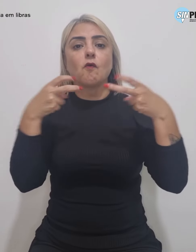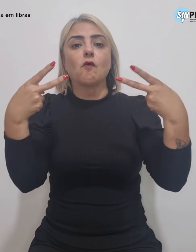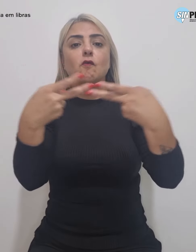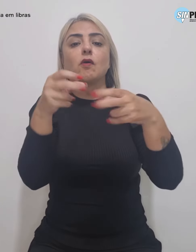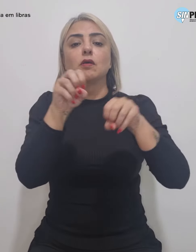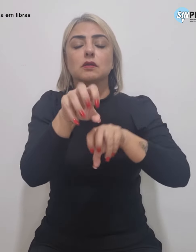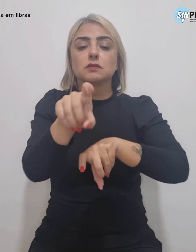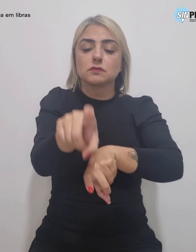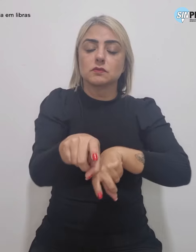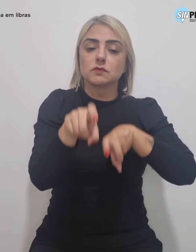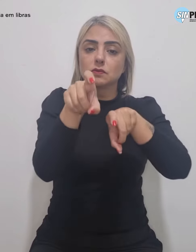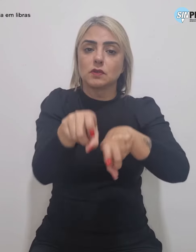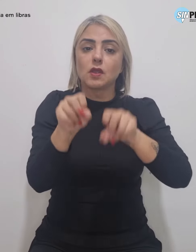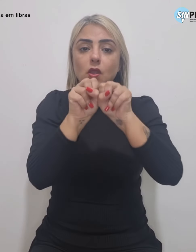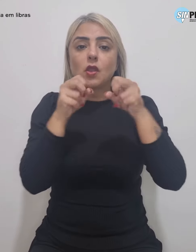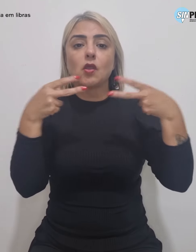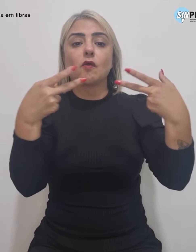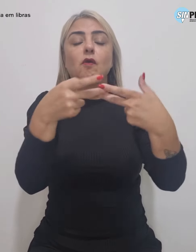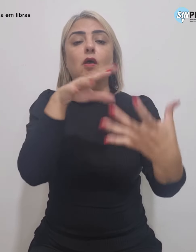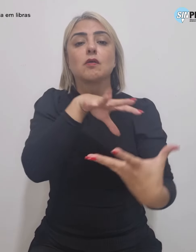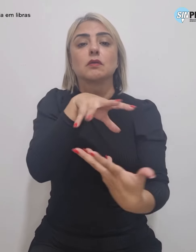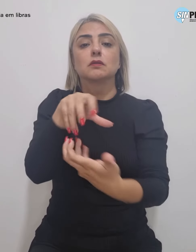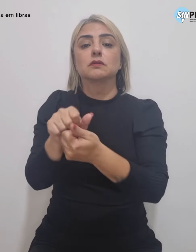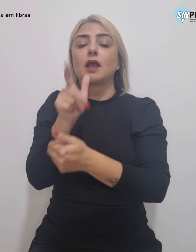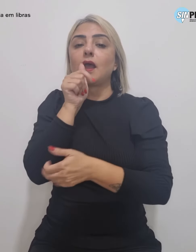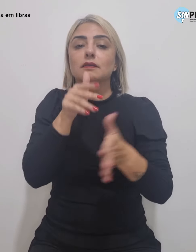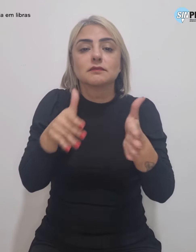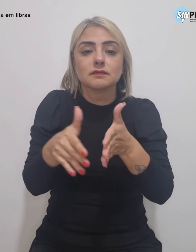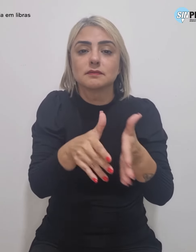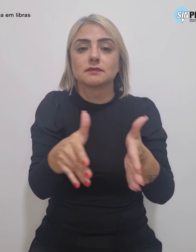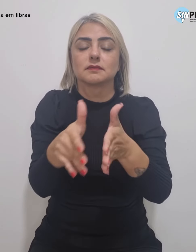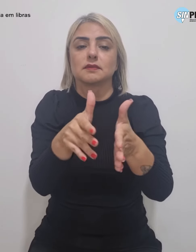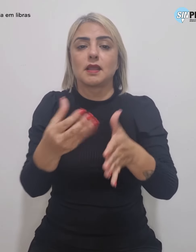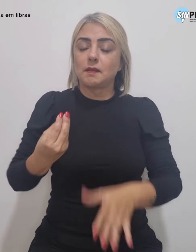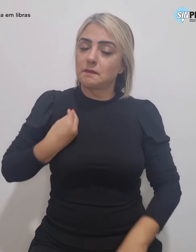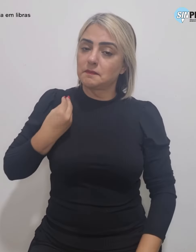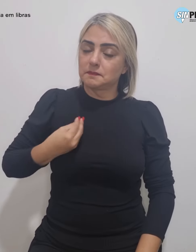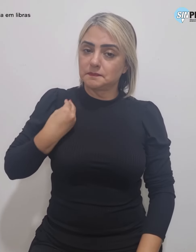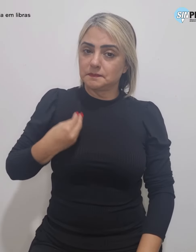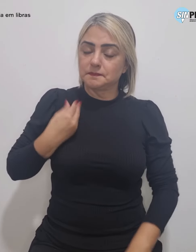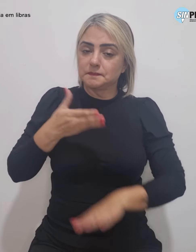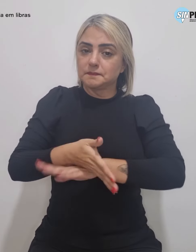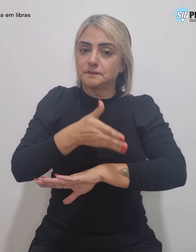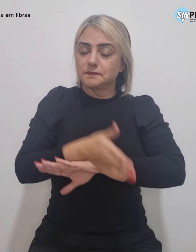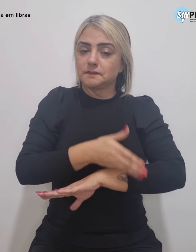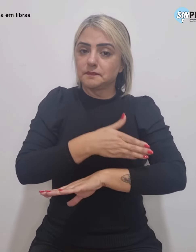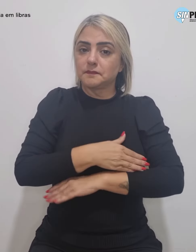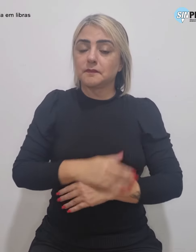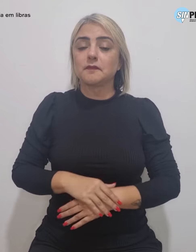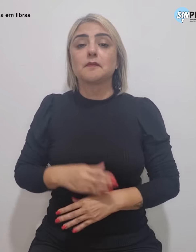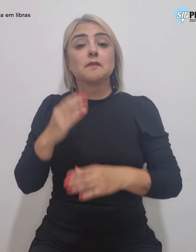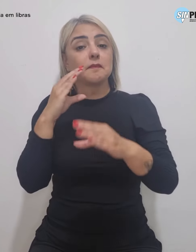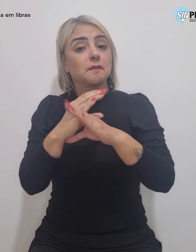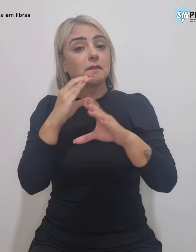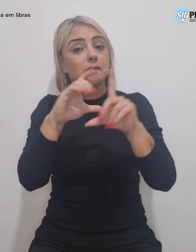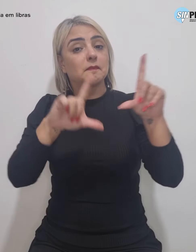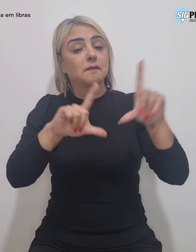Campo e o Fórum Mundial das Águas. Participe. Sintonize no canal. O TV